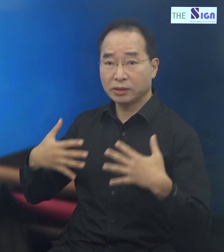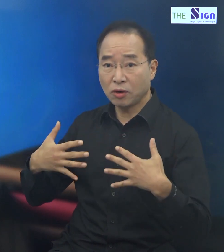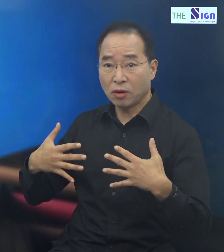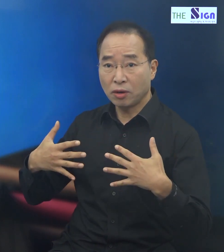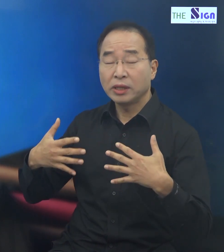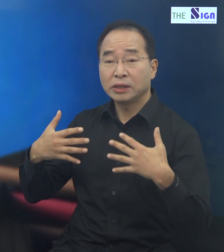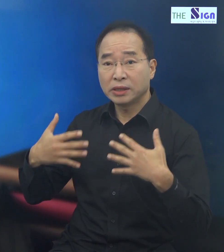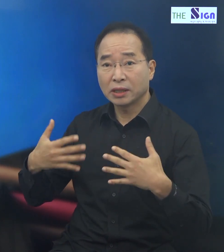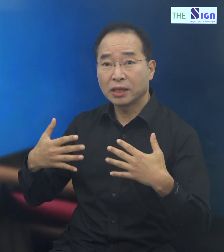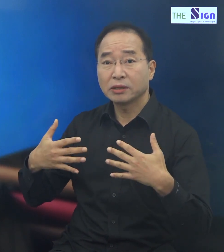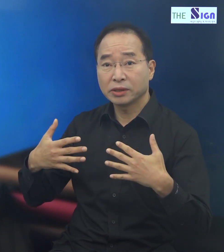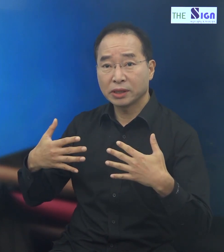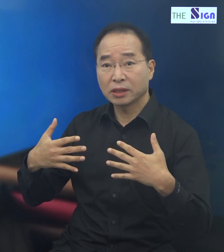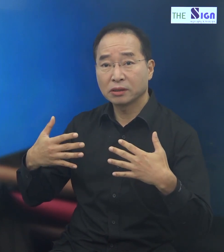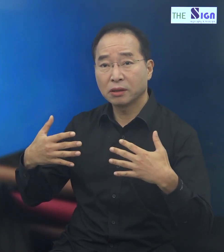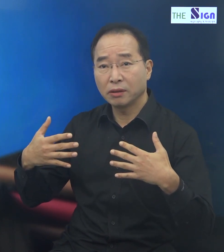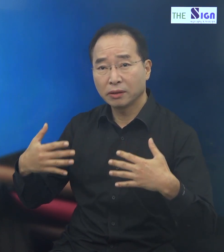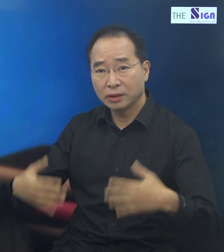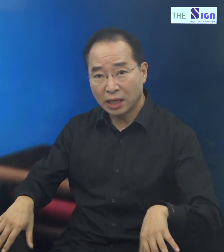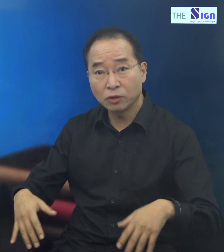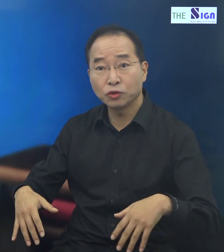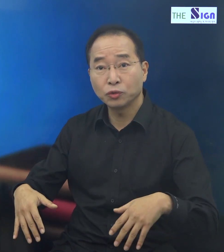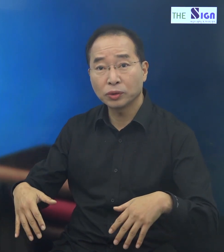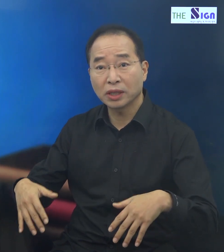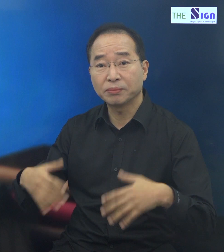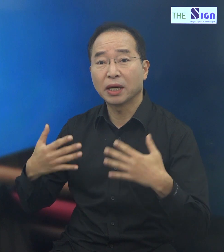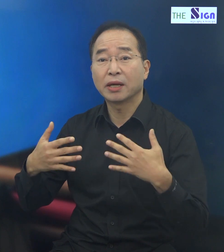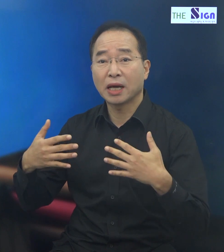떼서 이 상태에서 시작해서 내려주는 동작입니다. 약하다.